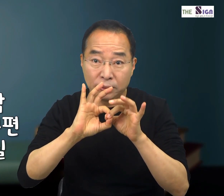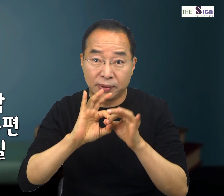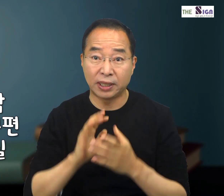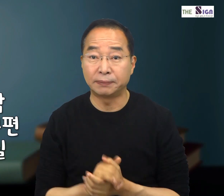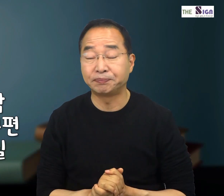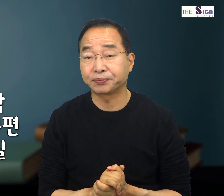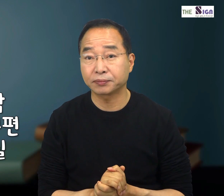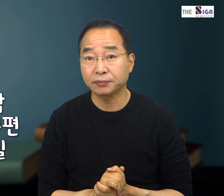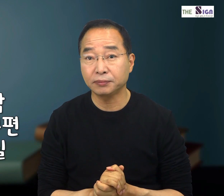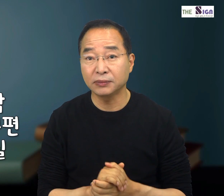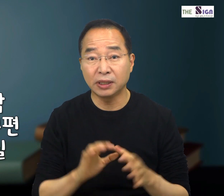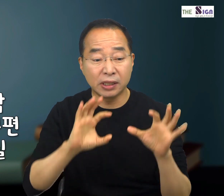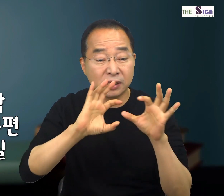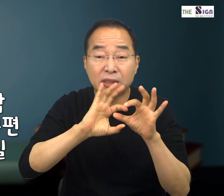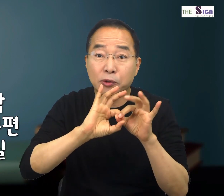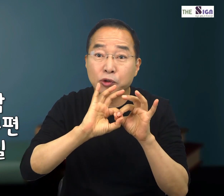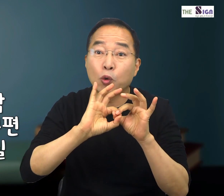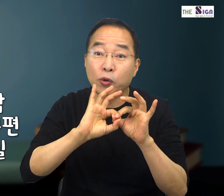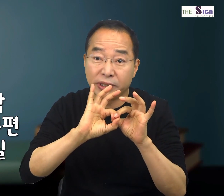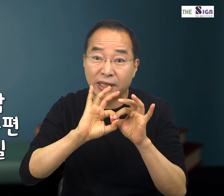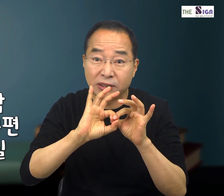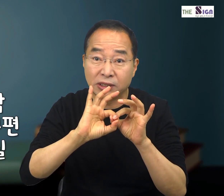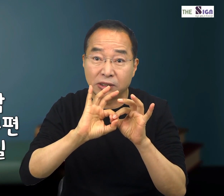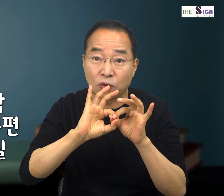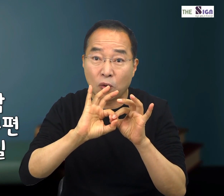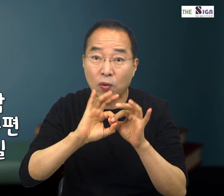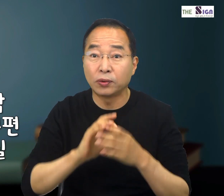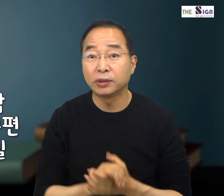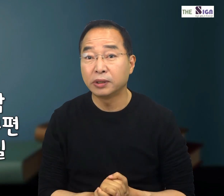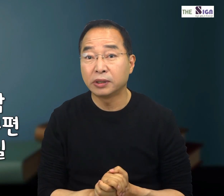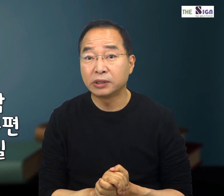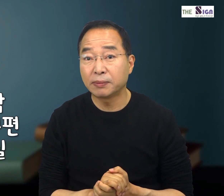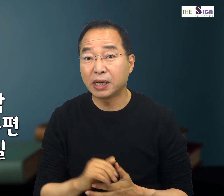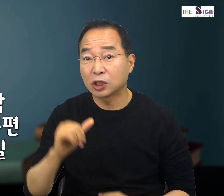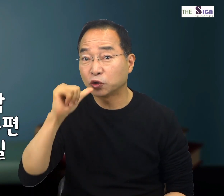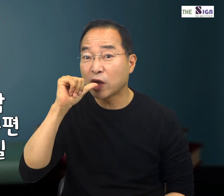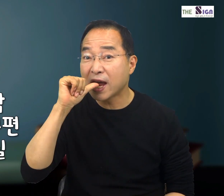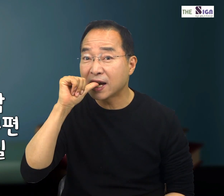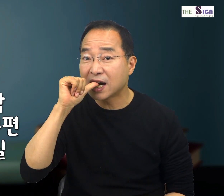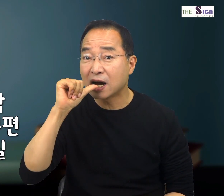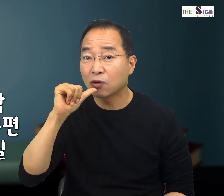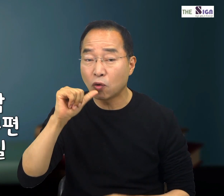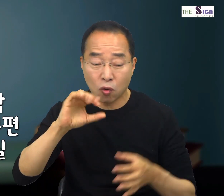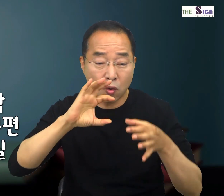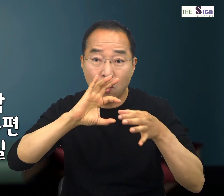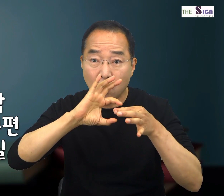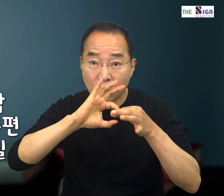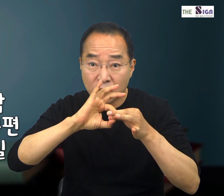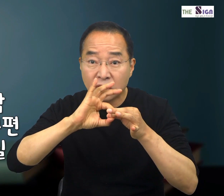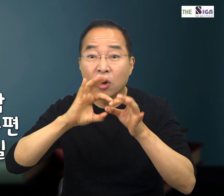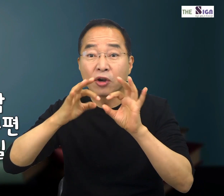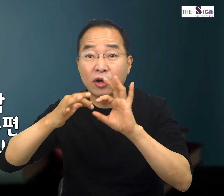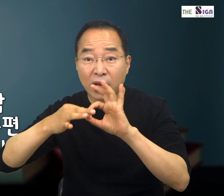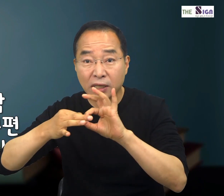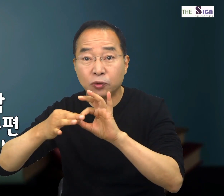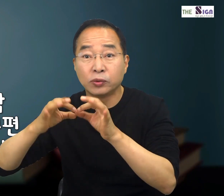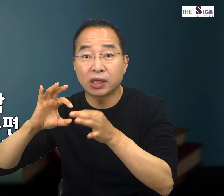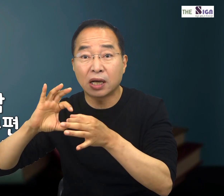표현입니다. 이게 이제 기본적으로 고리라는 뜻이 있고, 그래서 만약 쇠하고 연결하는